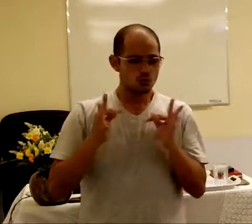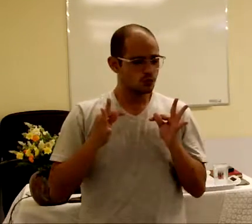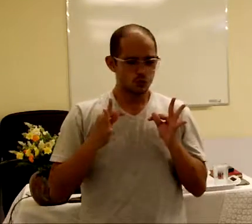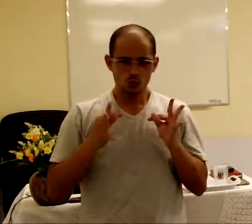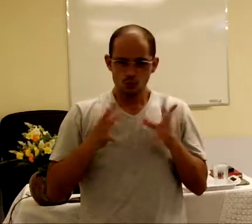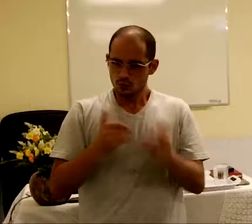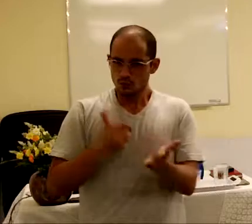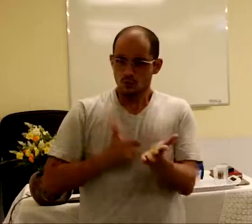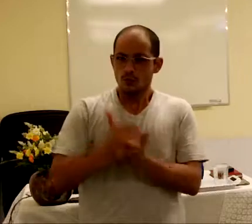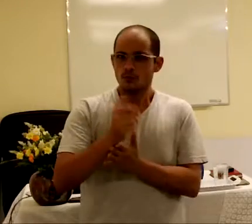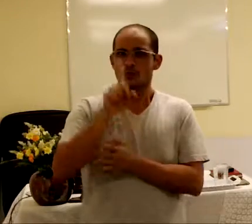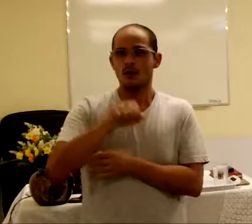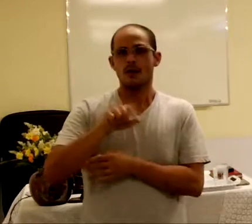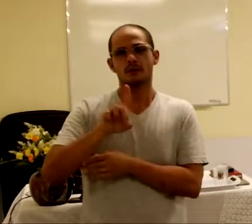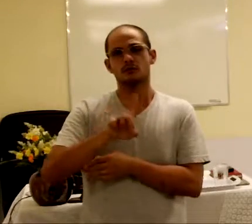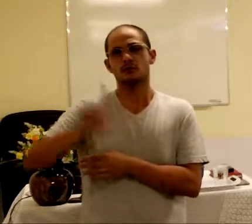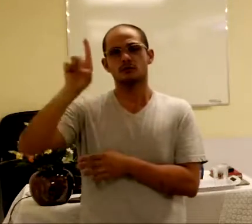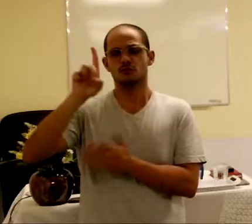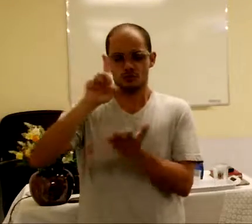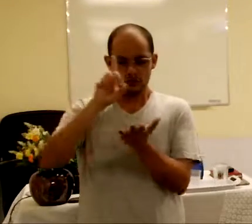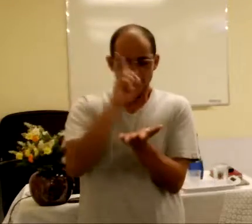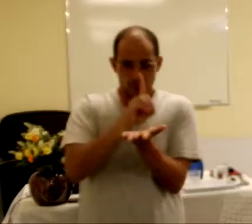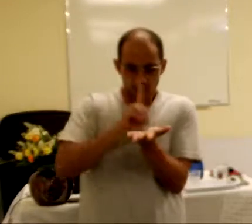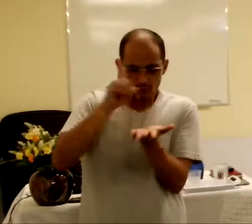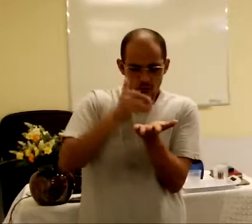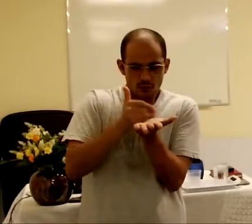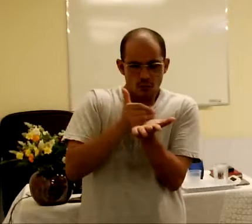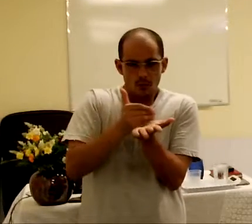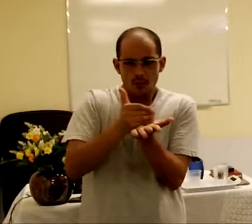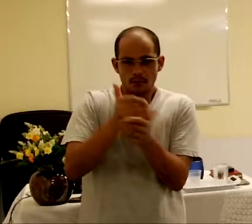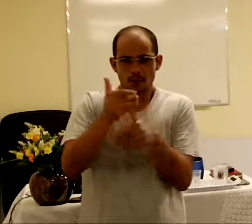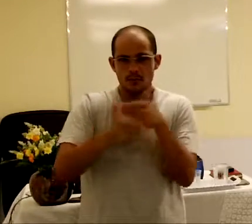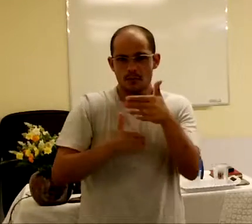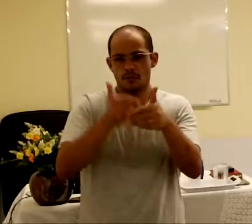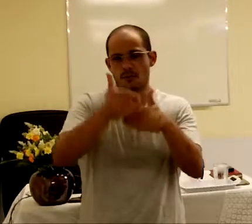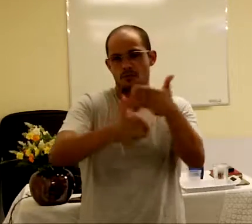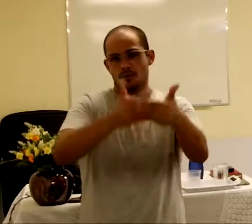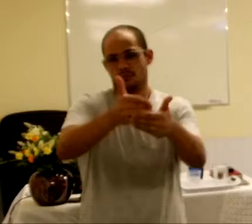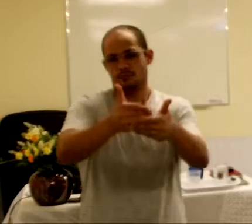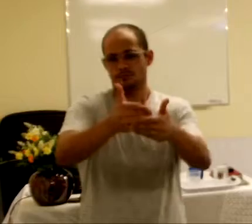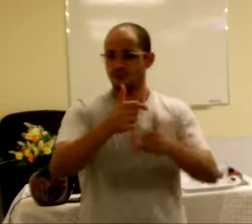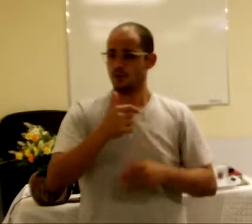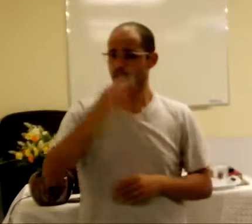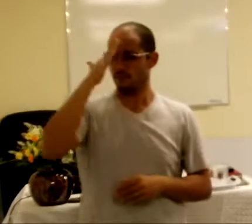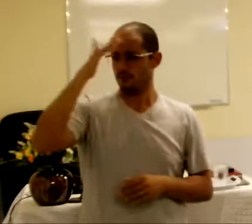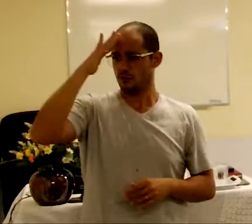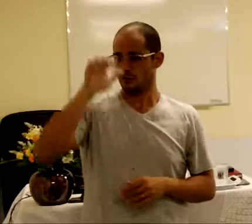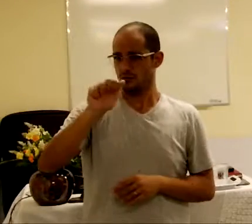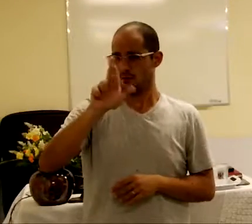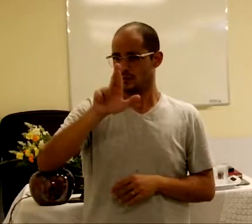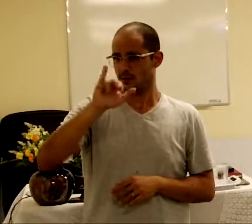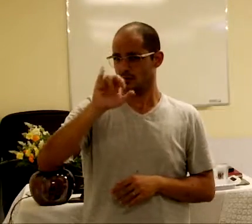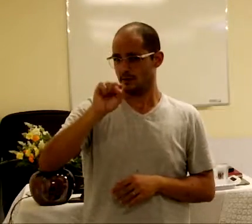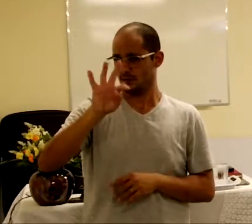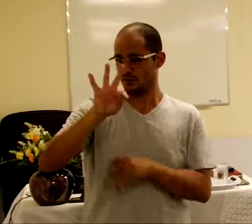pontapé inicial, onde tudo começa, onde tudo se desenvolve, né? Aristóteles ia dizer assim, o motor original, o